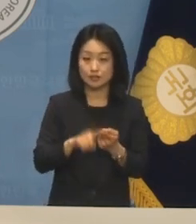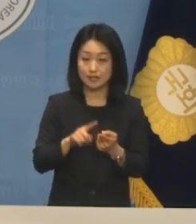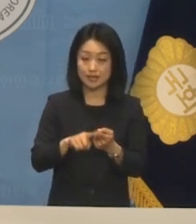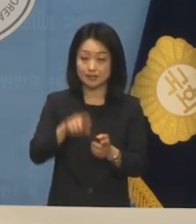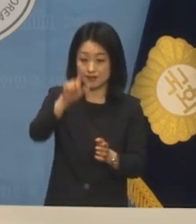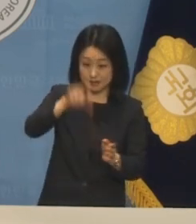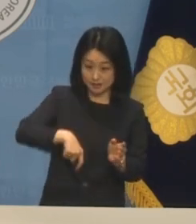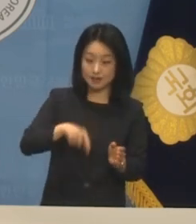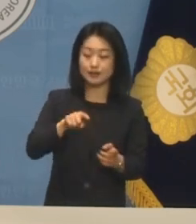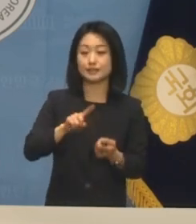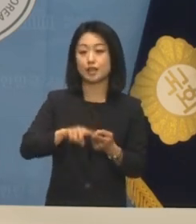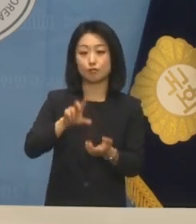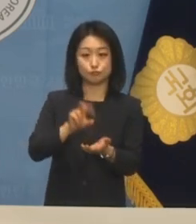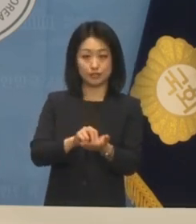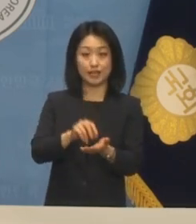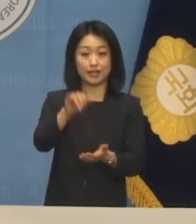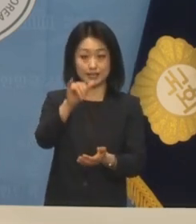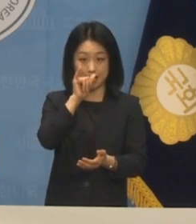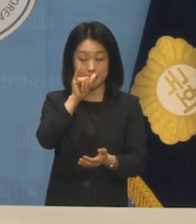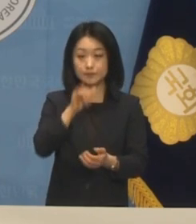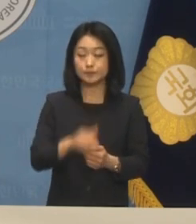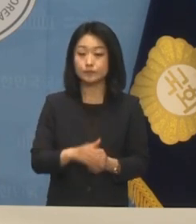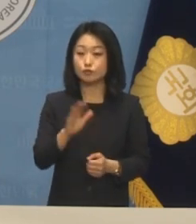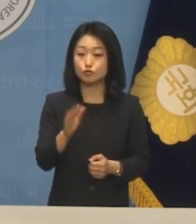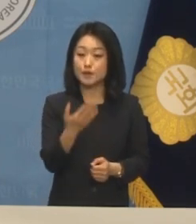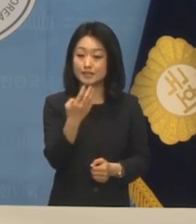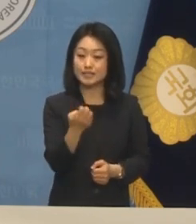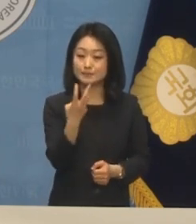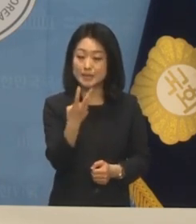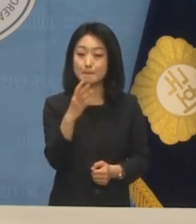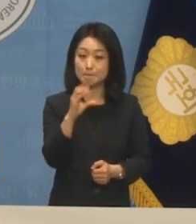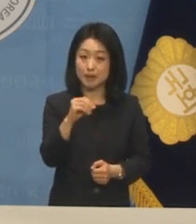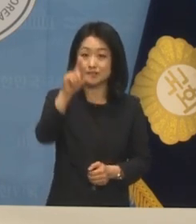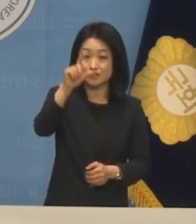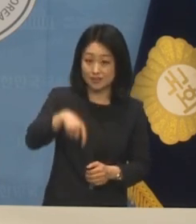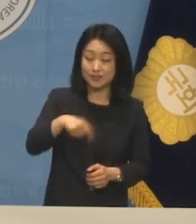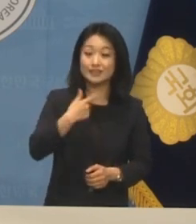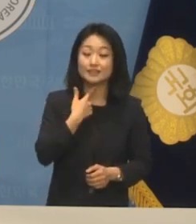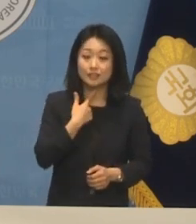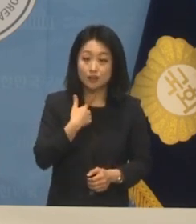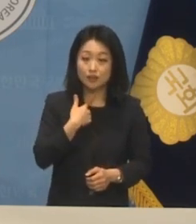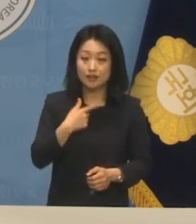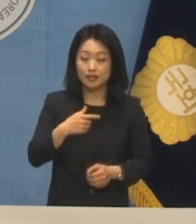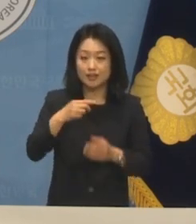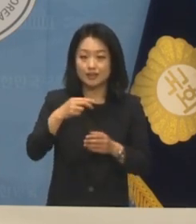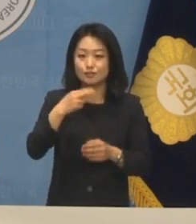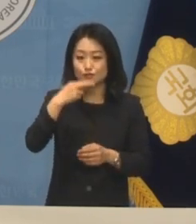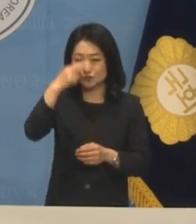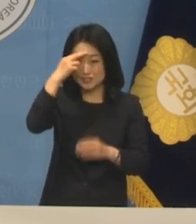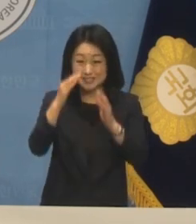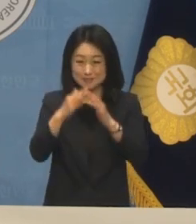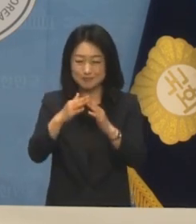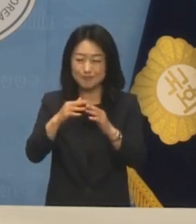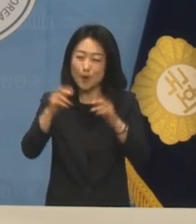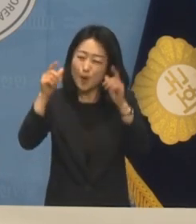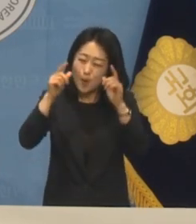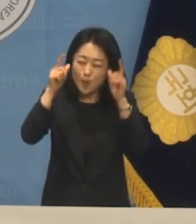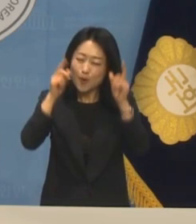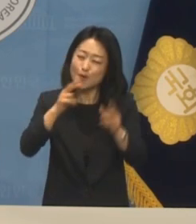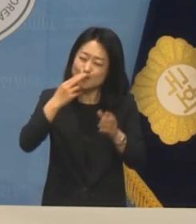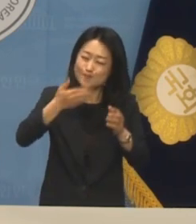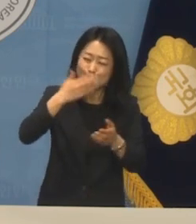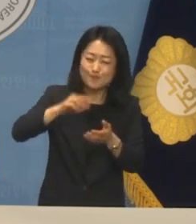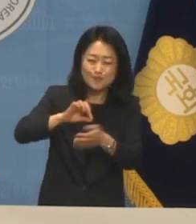결제한 의혹에 관한 것입니다. 총 943만 원이 결제된 청계산 고깃집 직원에게 기자가